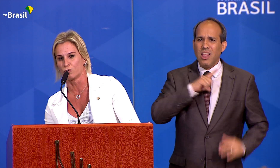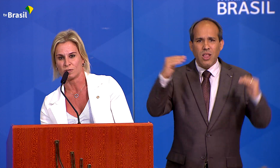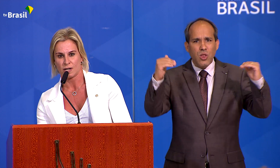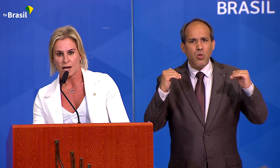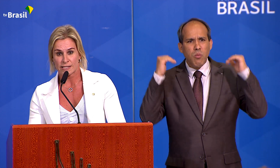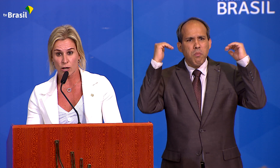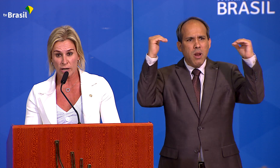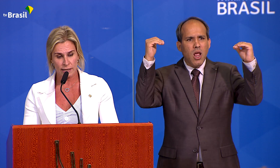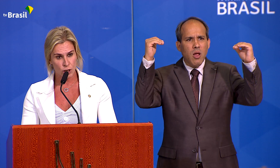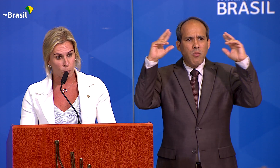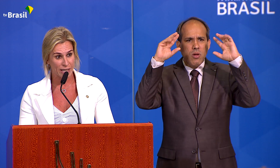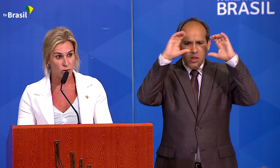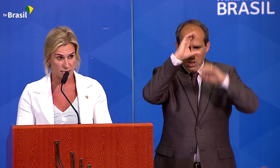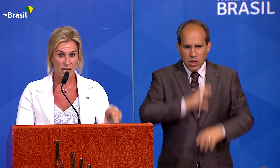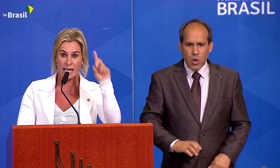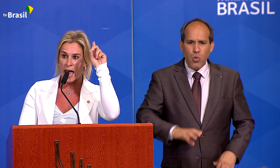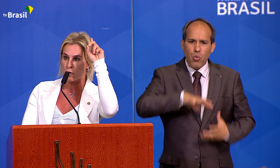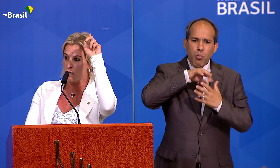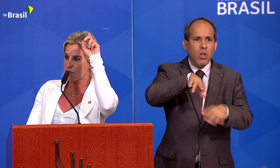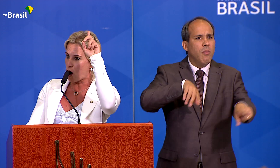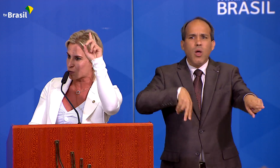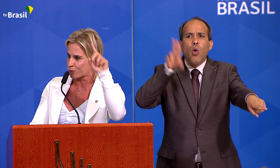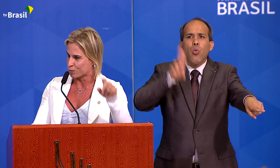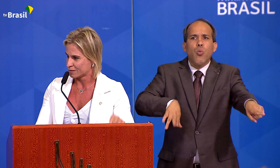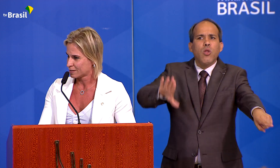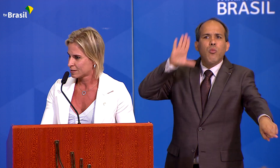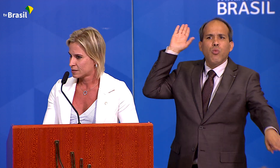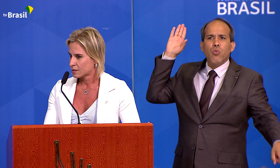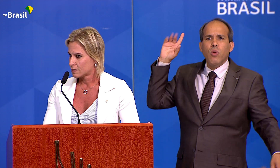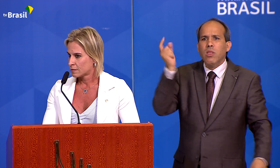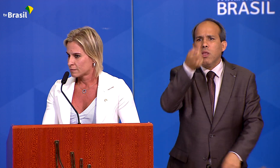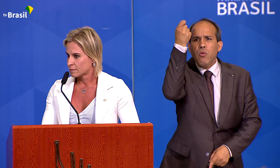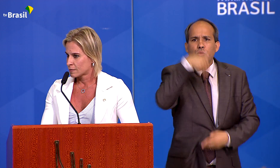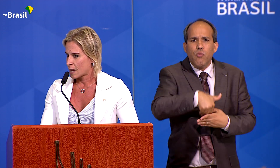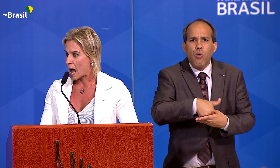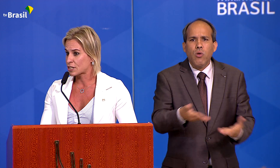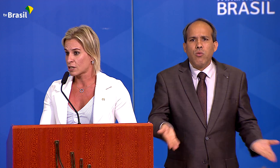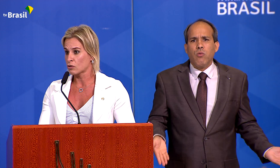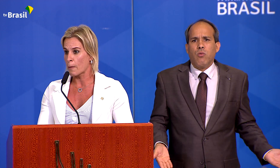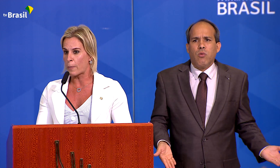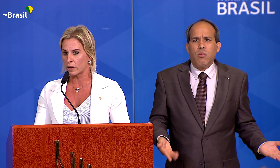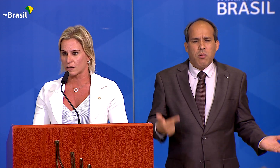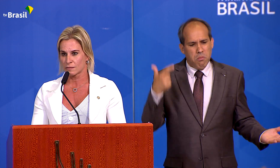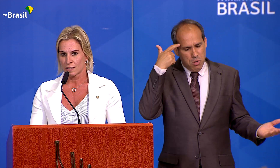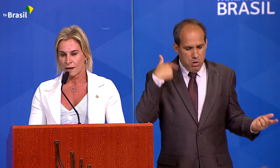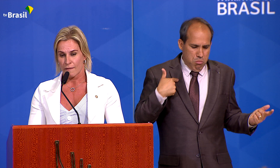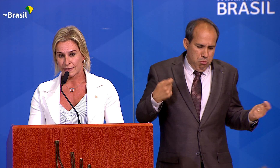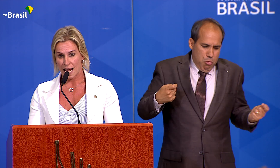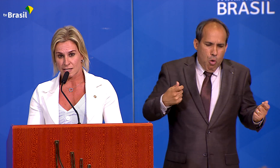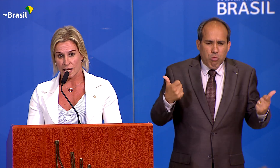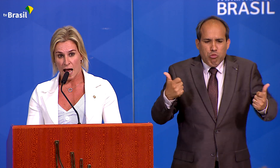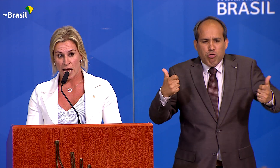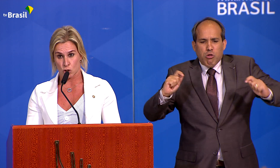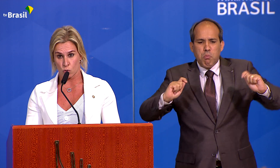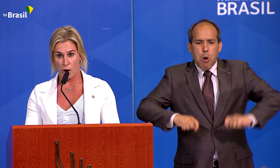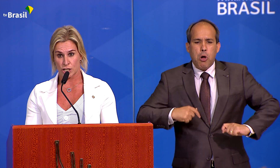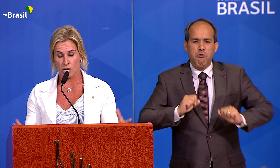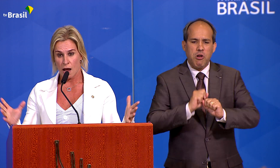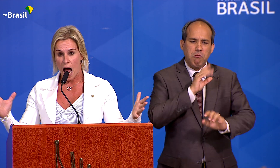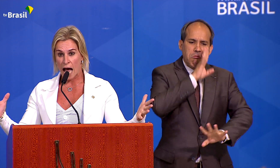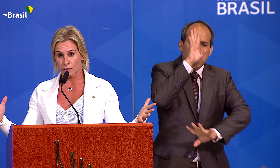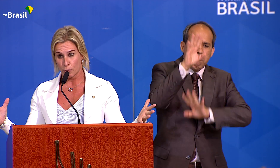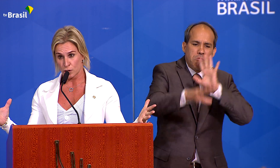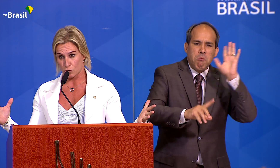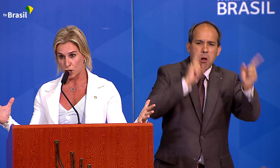cidadãos do mundo sem nunca ter disputado sequer um voto tô achando que podem trazer